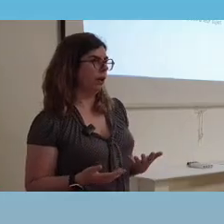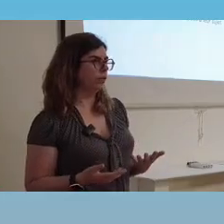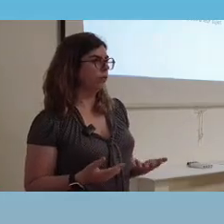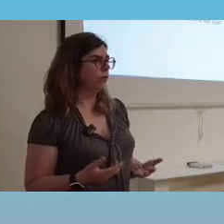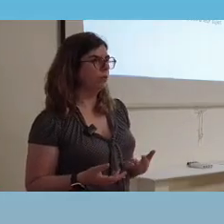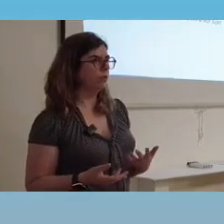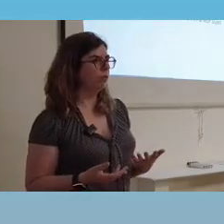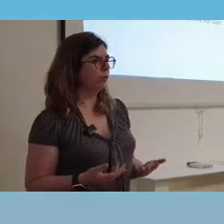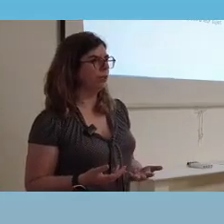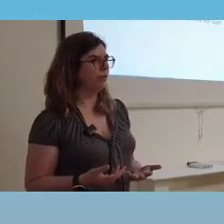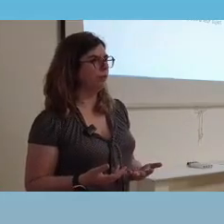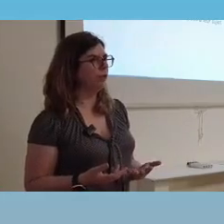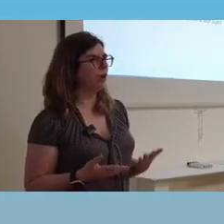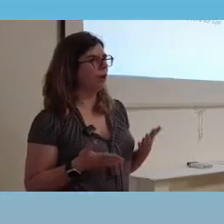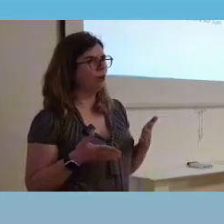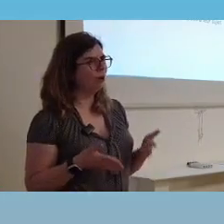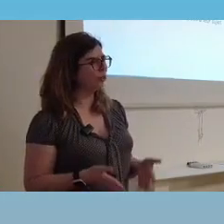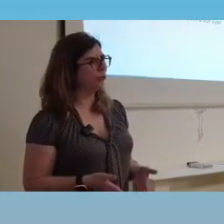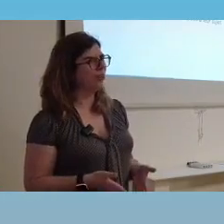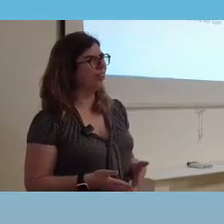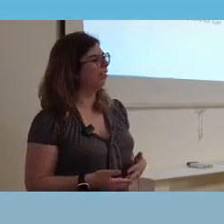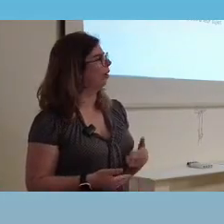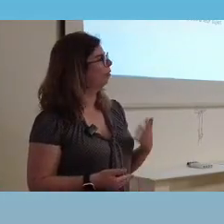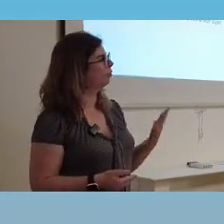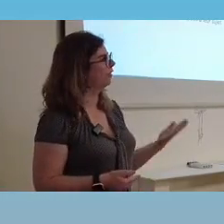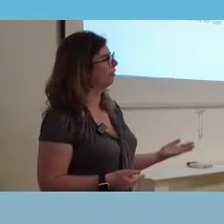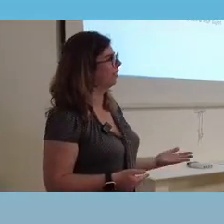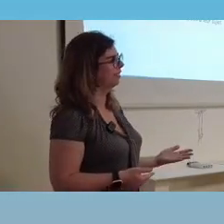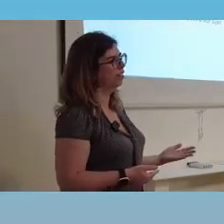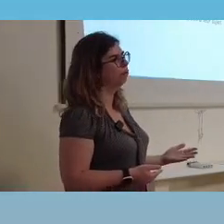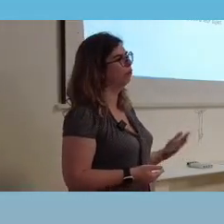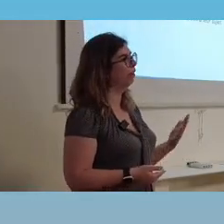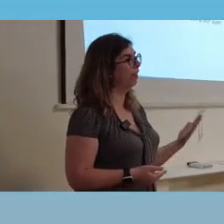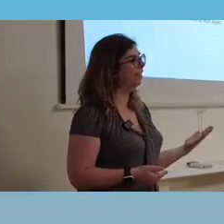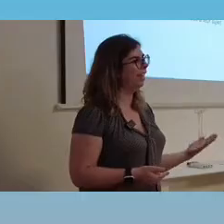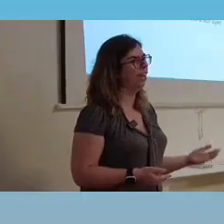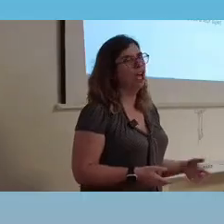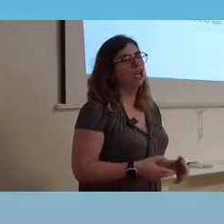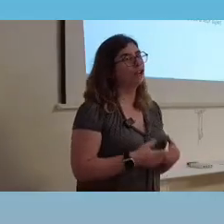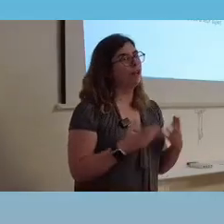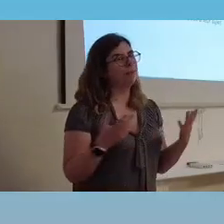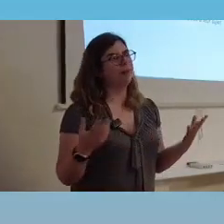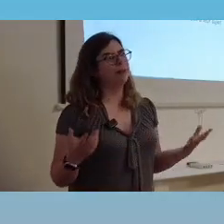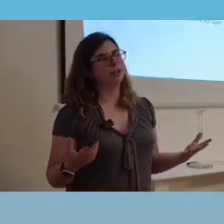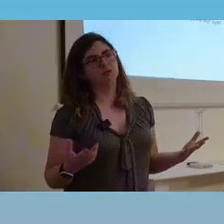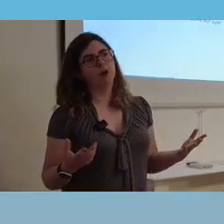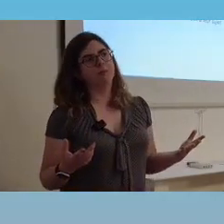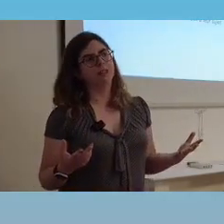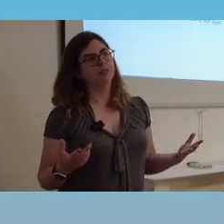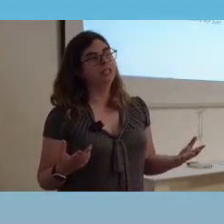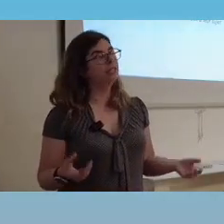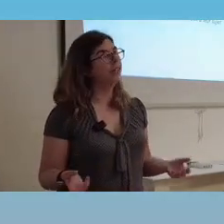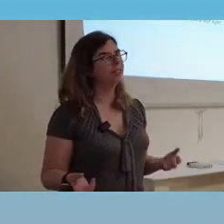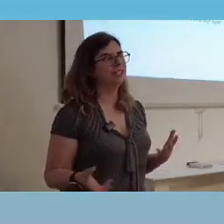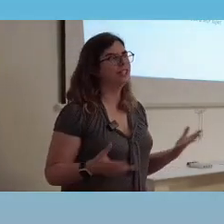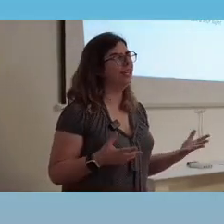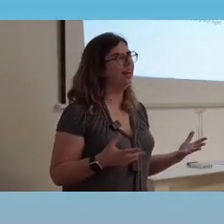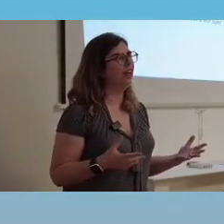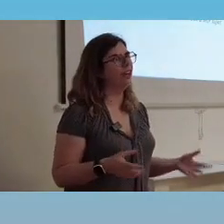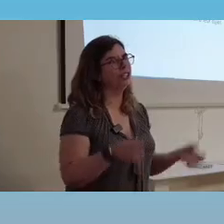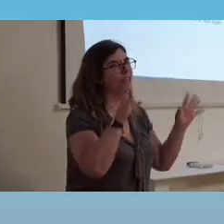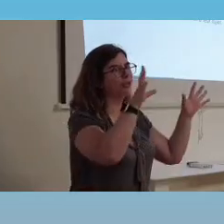Donc, souvent, j'ai bien vu aujourd'hui, je vais dans les salons de Vivatech, je vois plein d'outils,